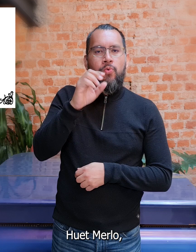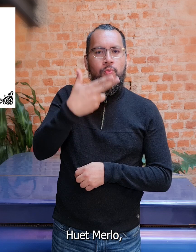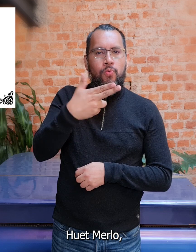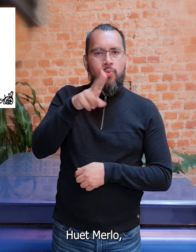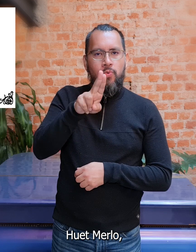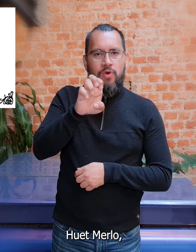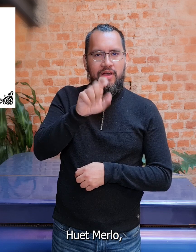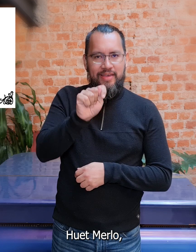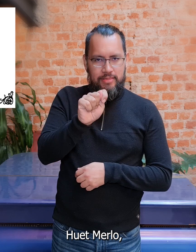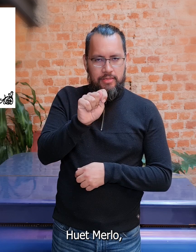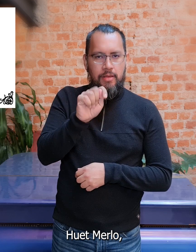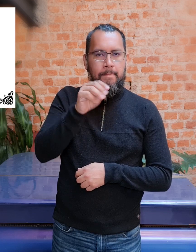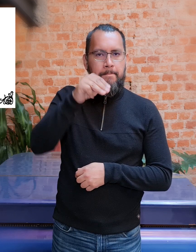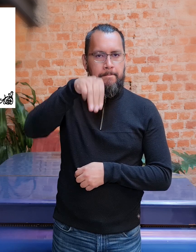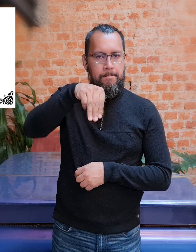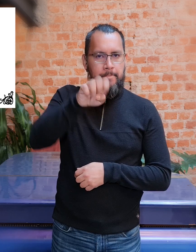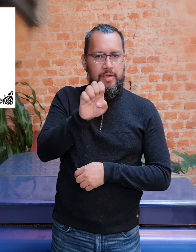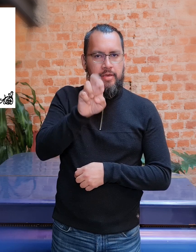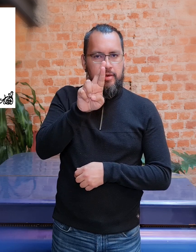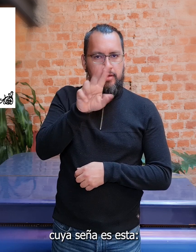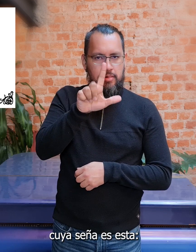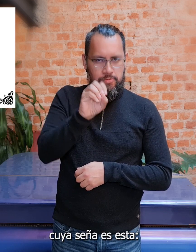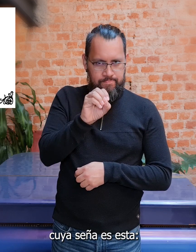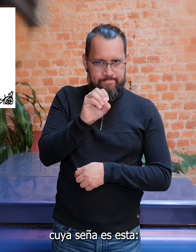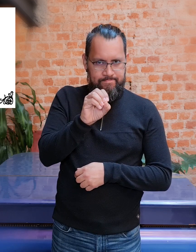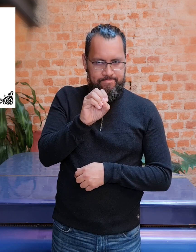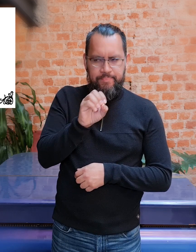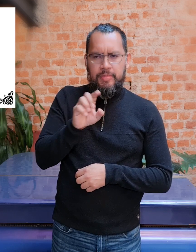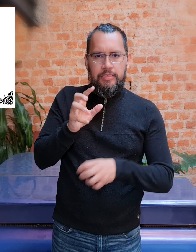cuya seña es esta.